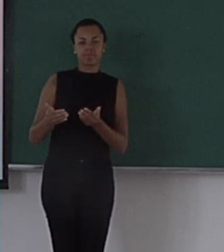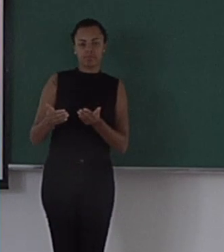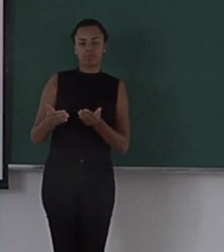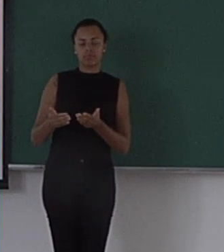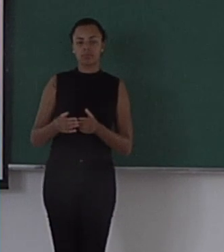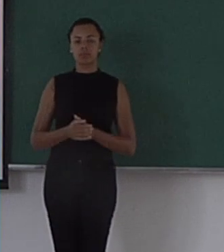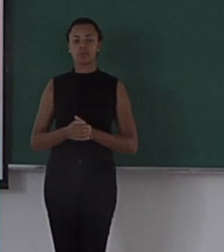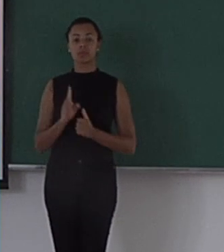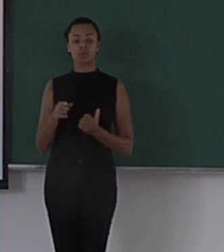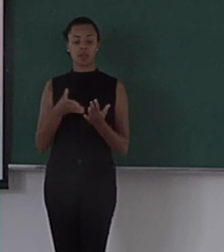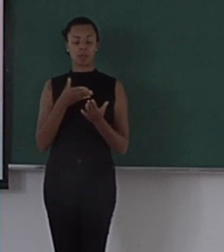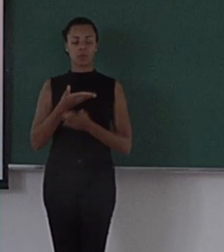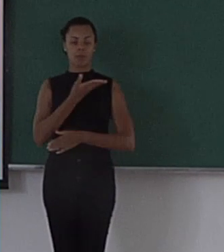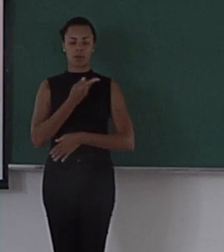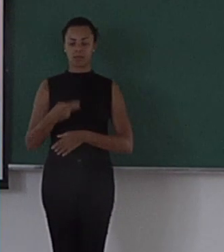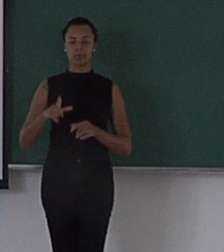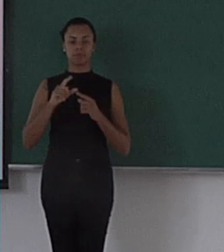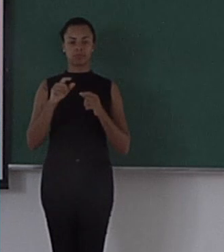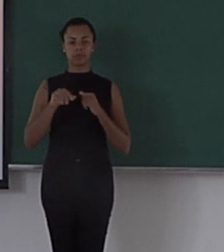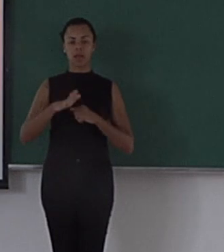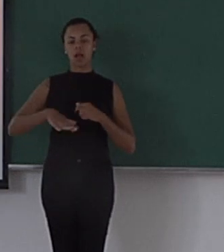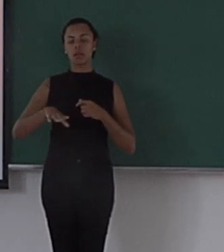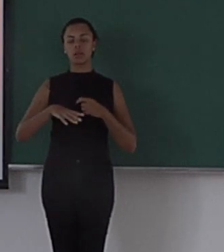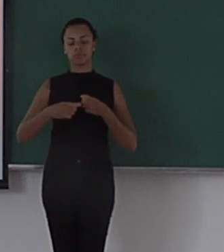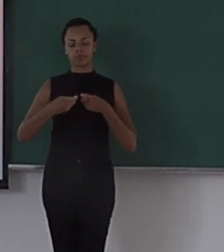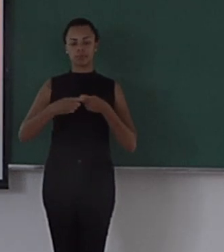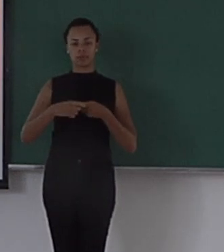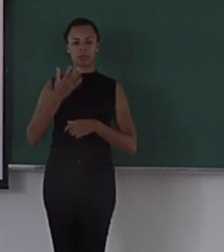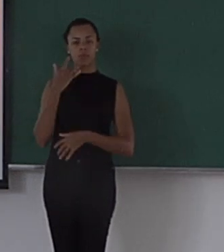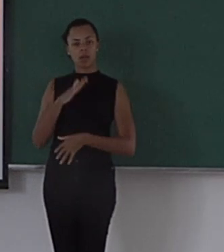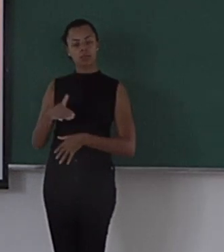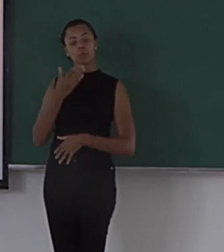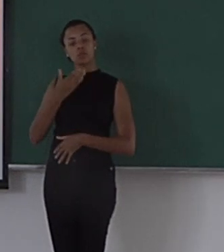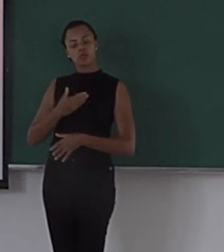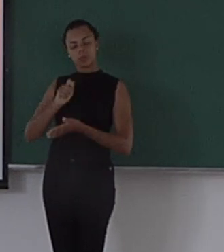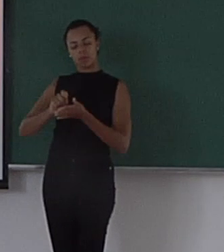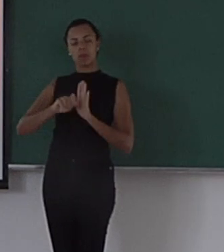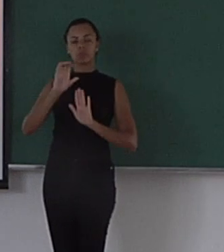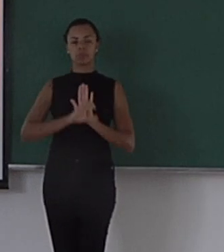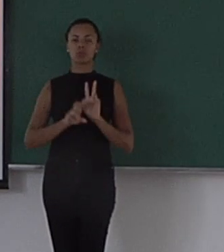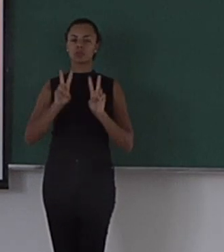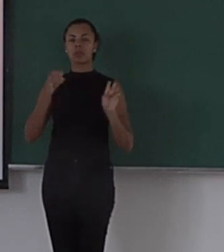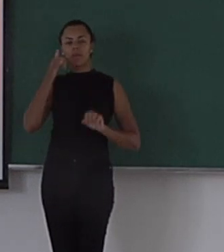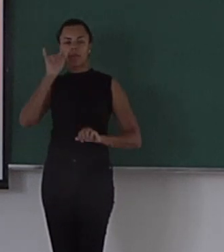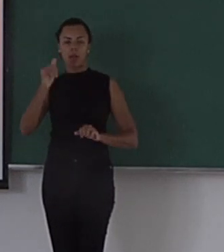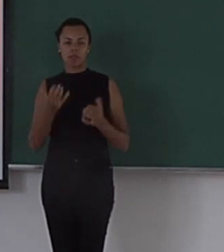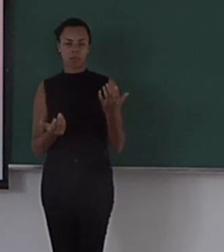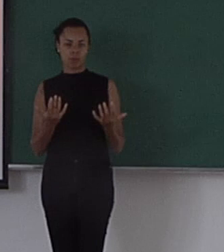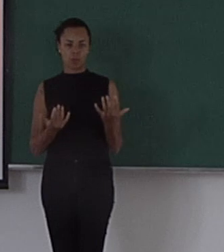livro aqui uma colega aqui da Universidade, da Pediatria, que me pediu para escrever um capítulo sobre prevenção de queimadura.